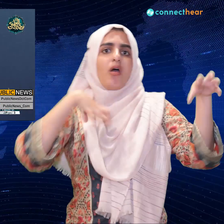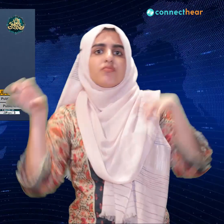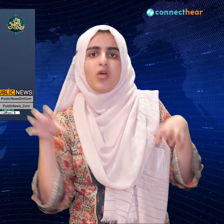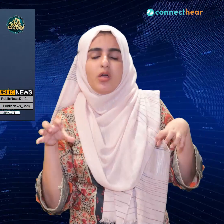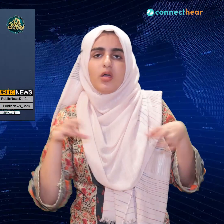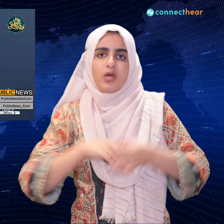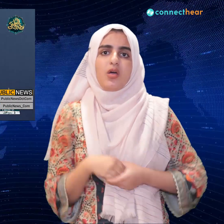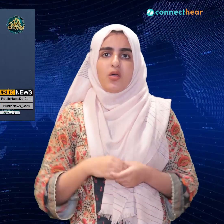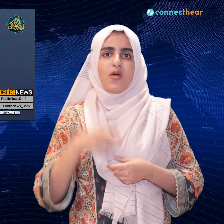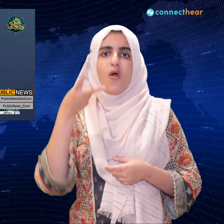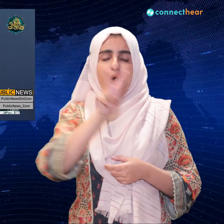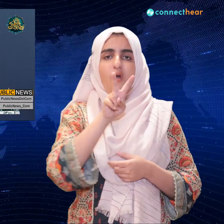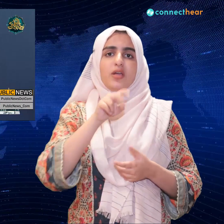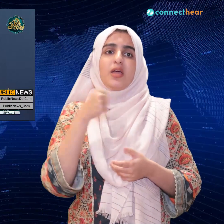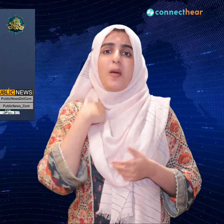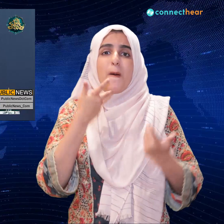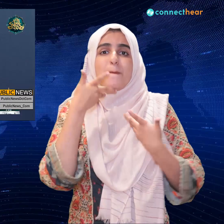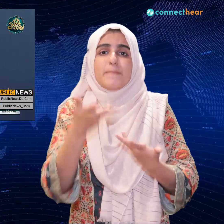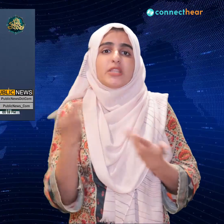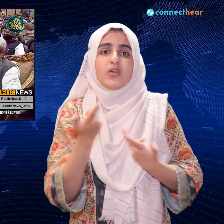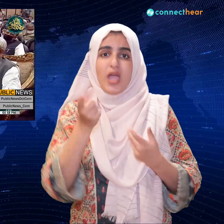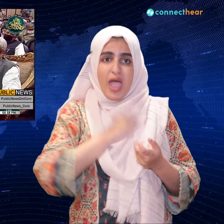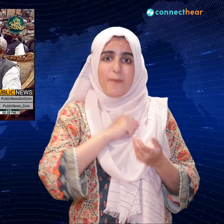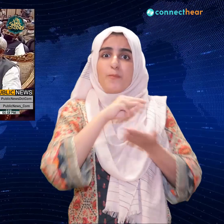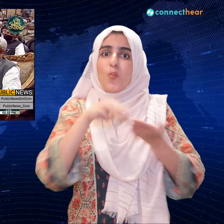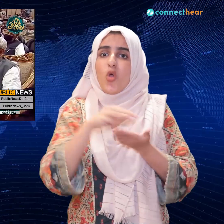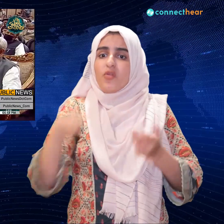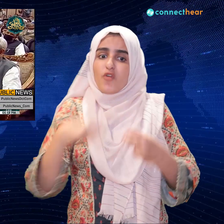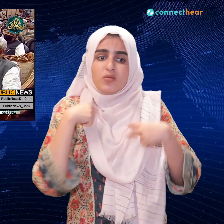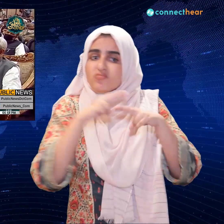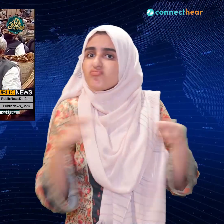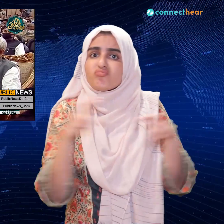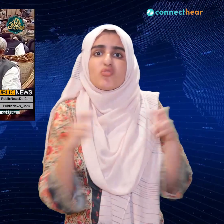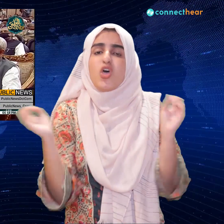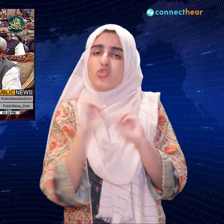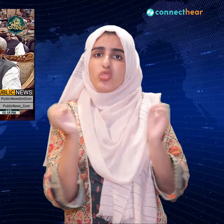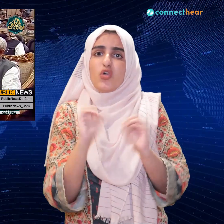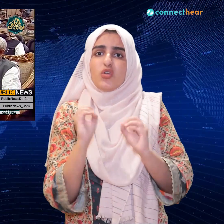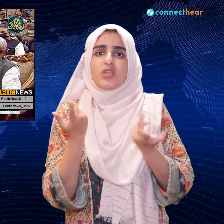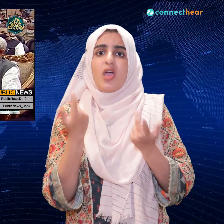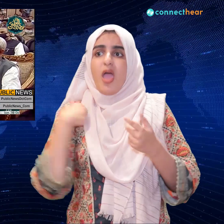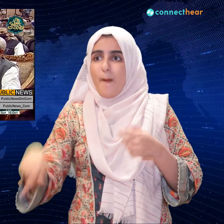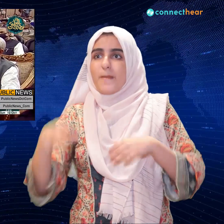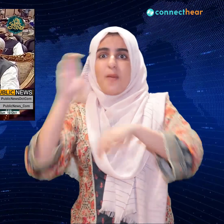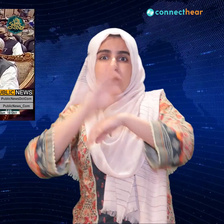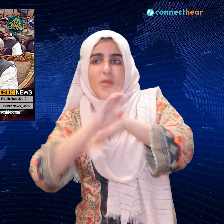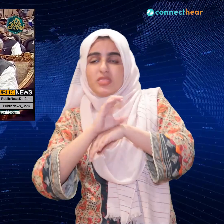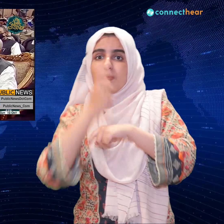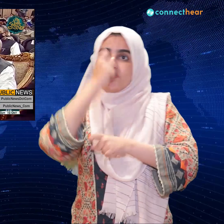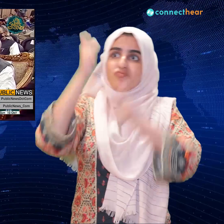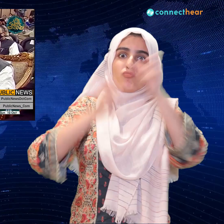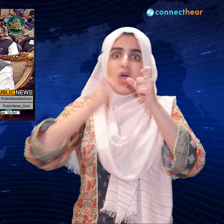جب کوئی وجہ ہے نا، میں یہ چاہتا ہوں کہ ہمارے ملک میں ریسرچ کیوں نہیں ہوئی ابھی تک، کیوں نہیں ہمارے اسکالرز نے بیٹھ کے دیکھا